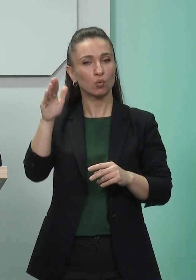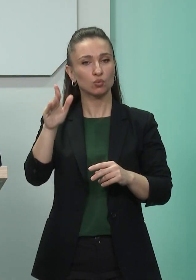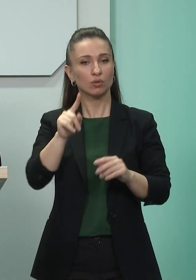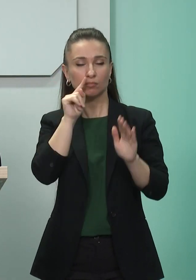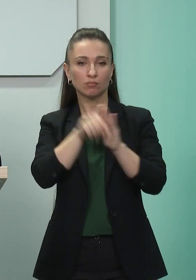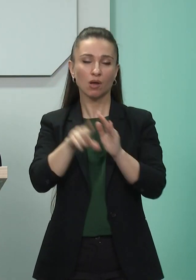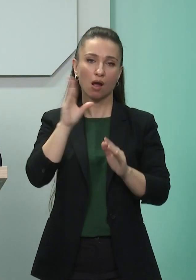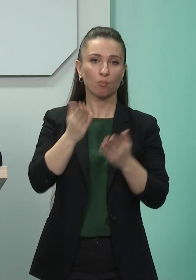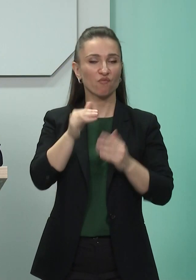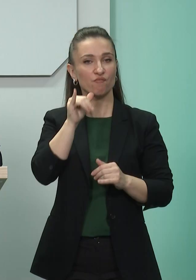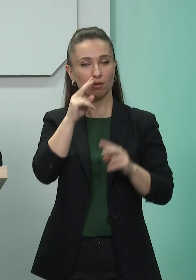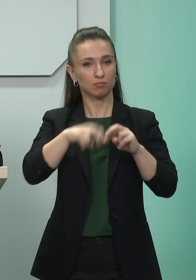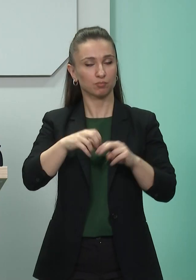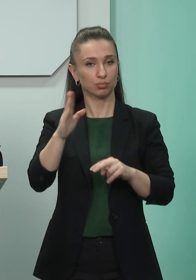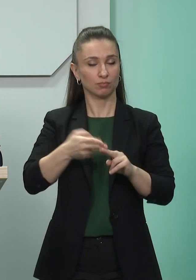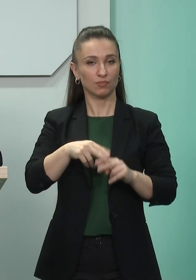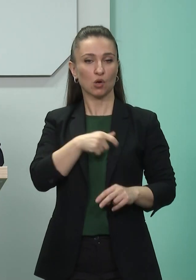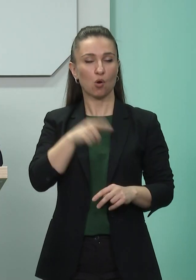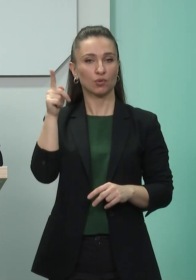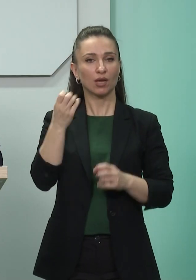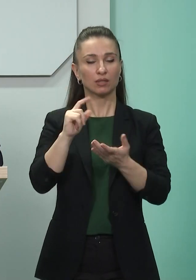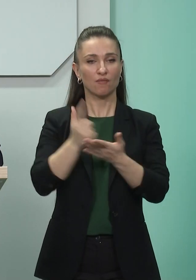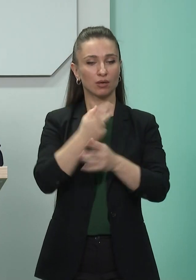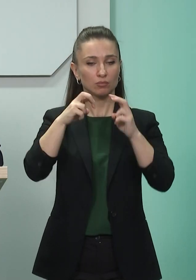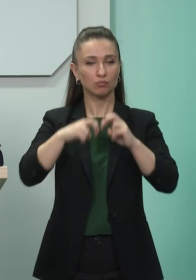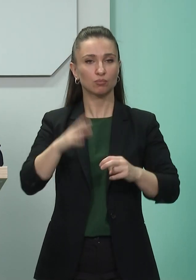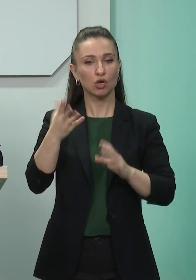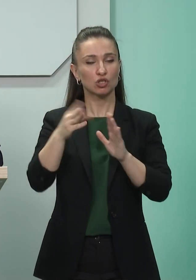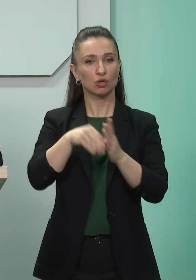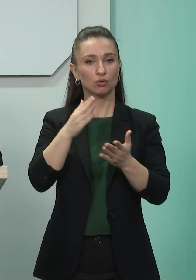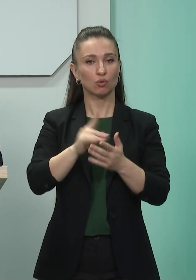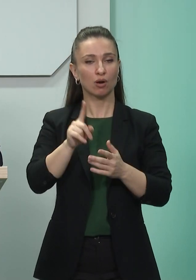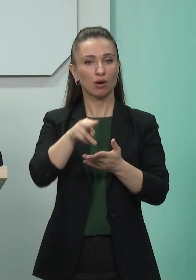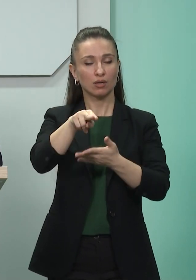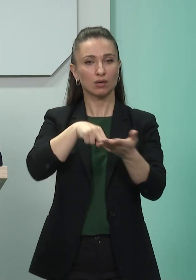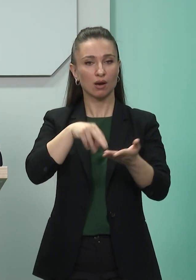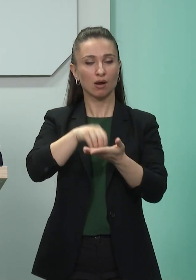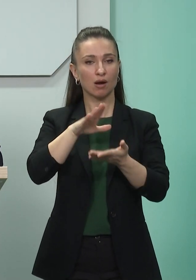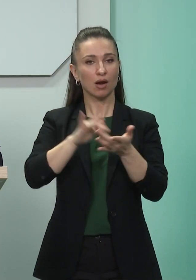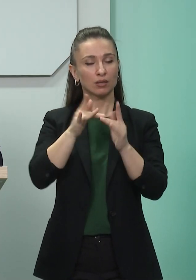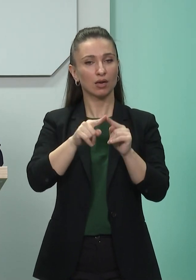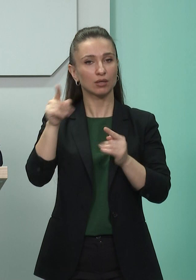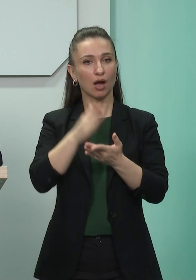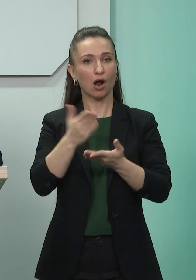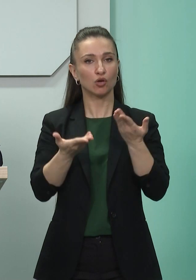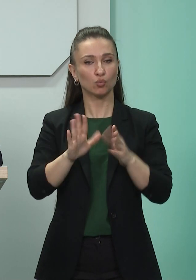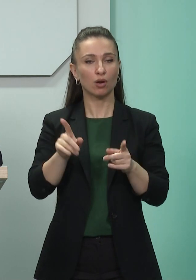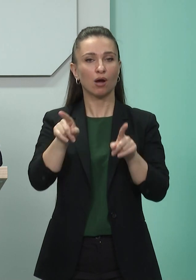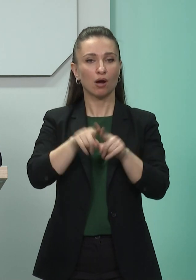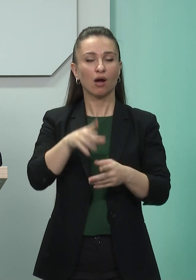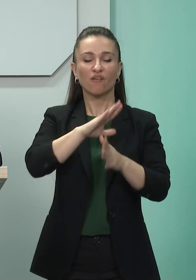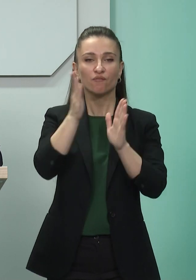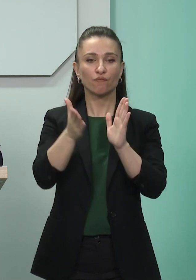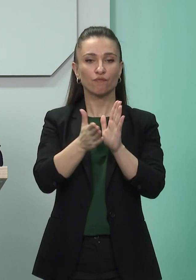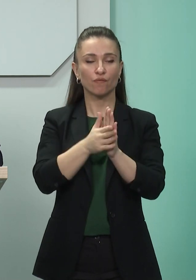სახის მოწყობილობით. კომპანია კიდევ ერთხელ მოიკვლევს, ჩართულია თუ არა ვერიფიკაციის აპარატები ინტერნეტში, ასახავს თუ არა